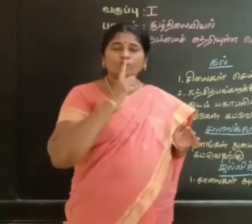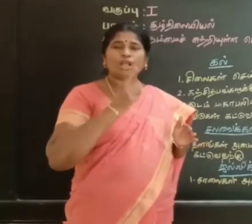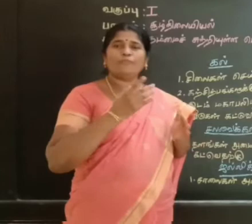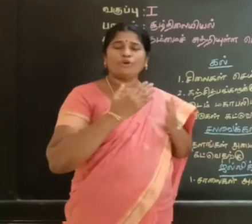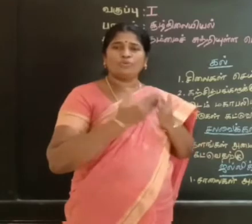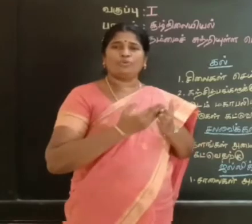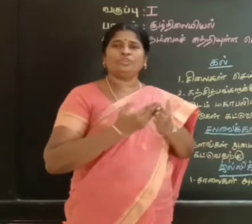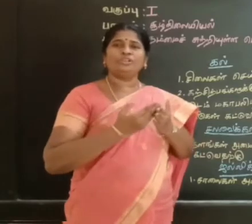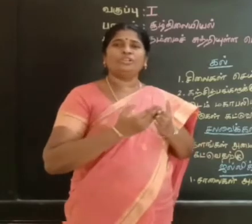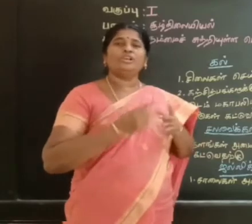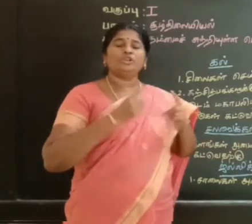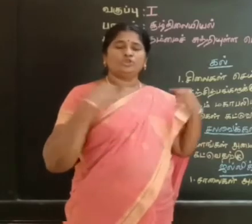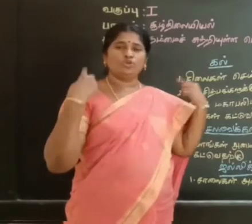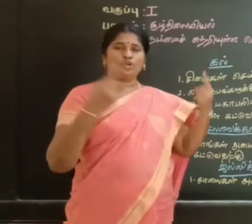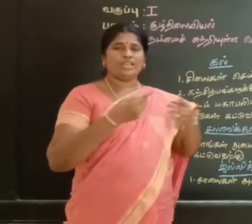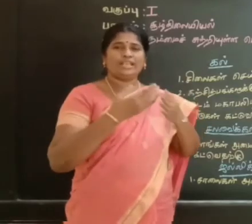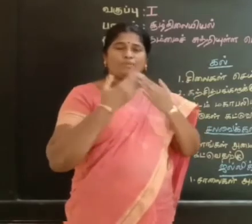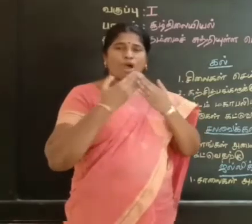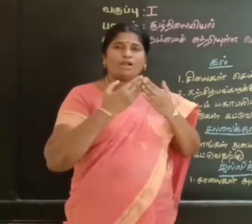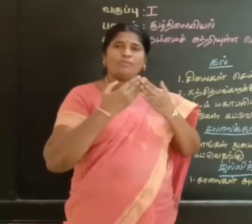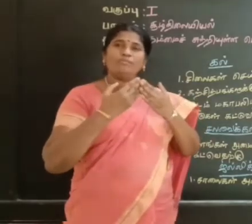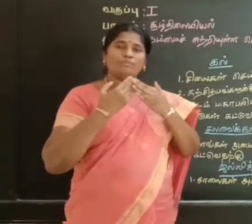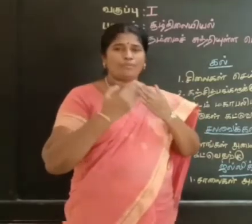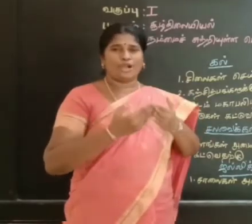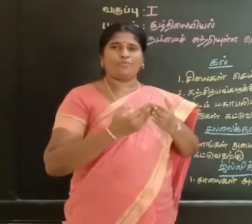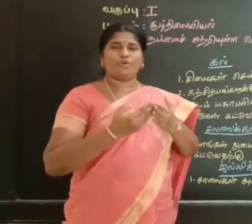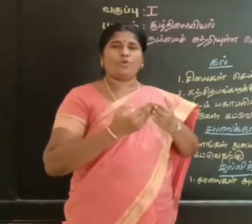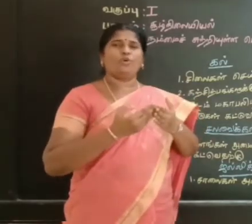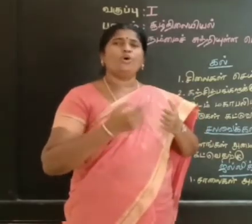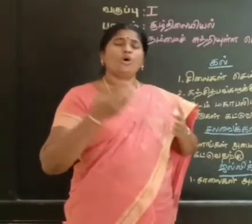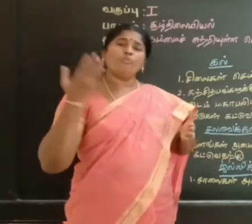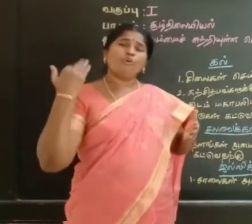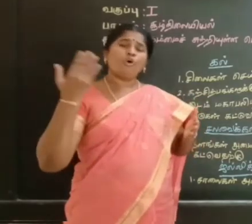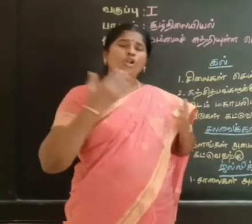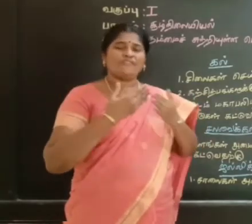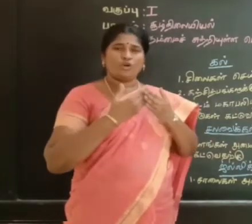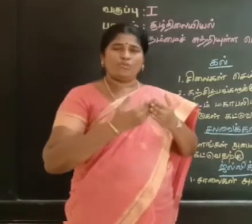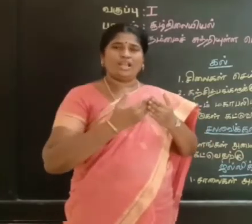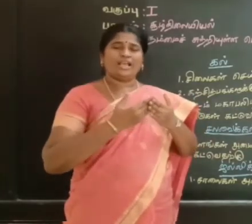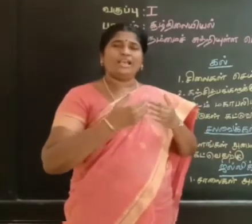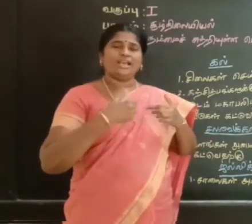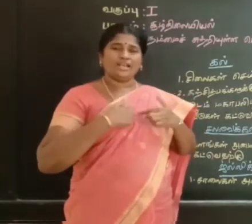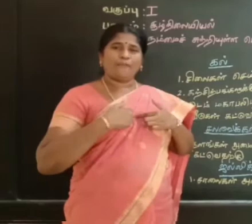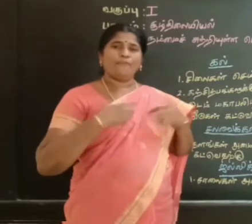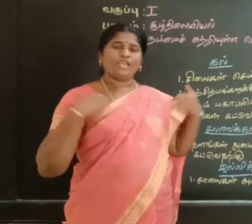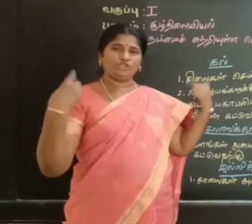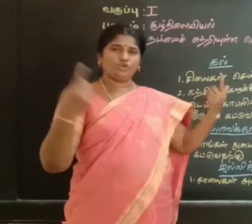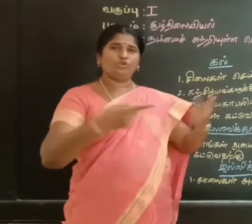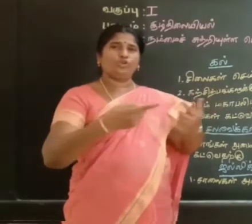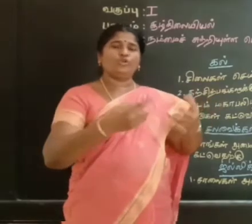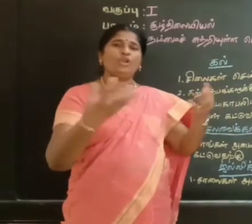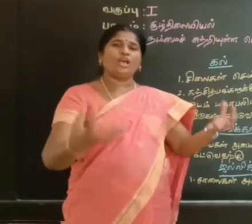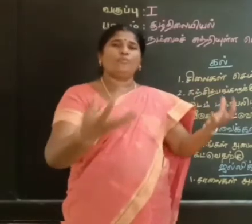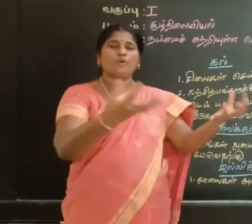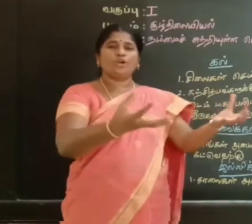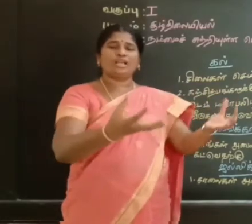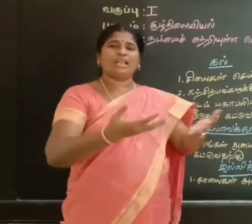முதலாம் வகுப்பு சூழ்நிலையல் பாடம் படிப்போம். போன வகுப்புல நம்மை சுற்றியுள்ள